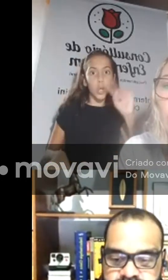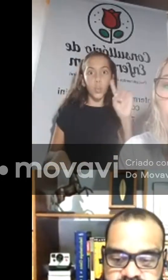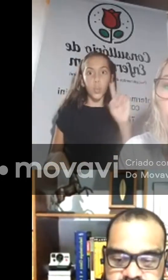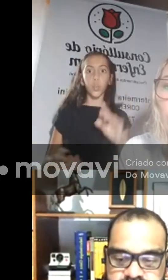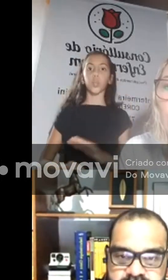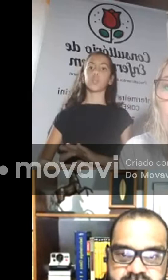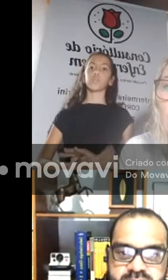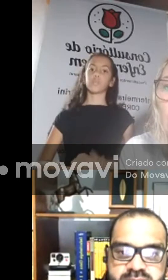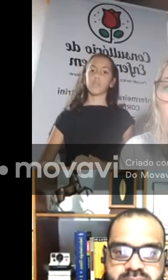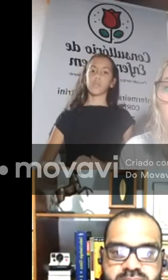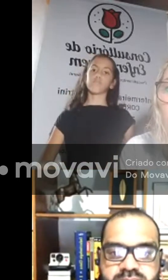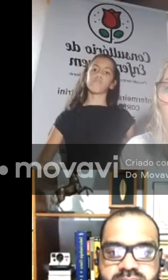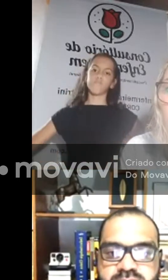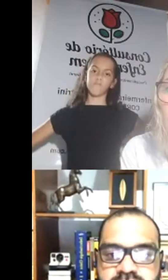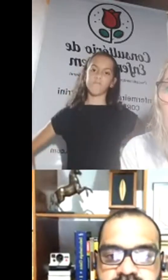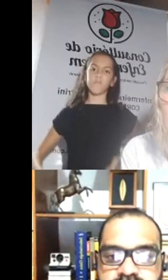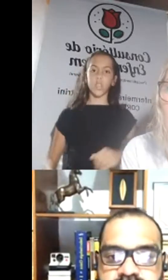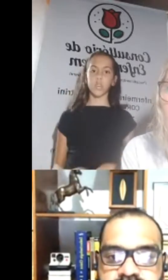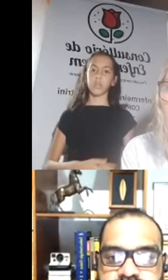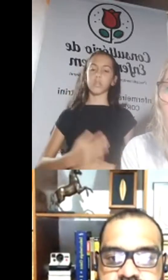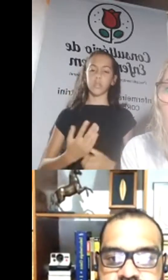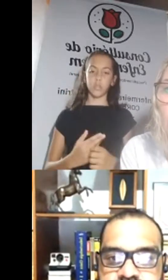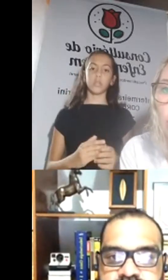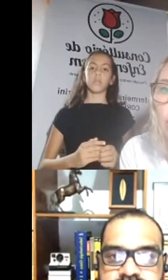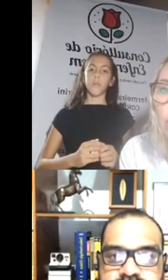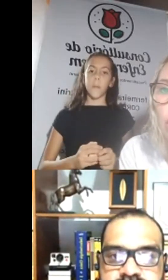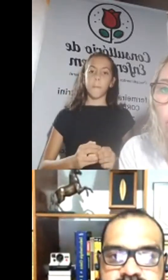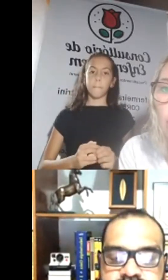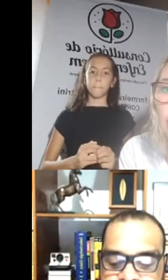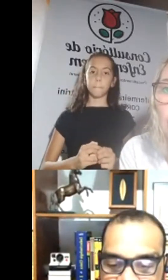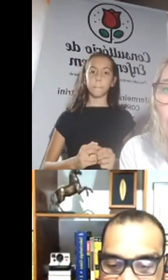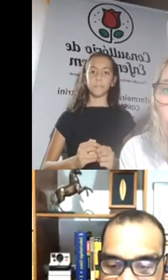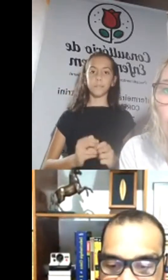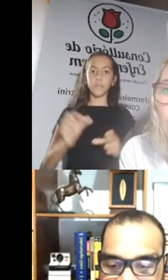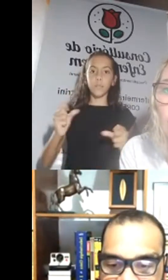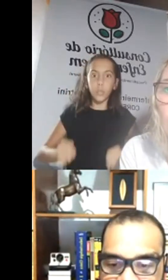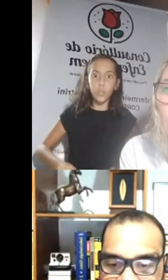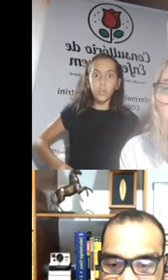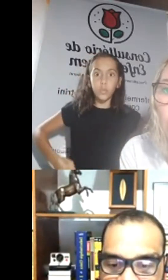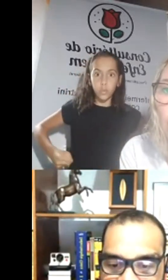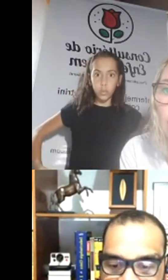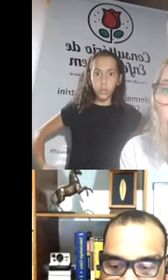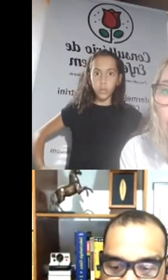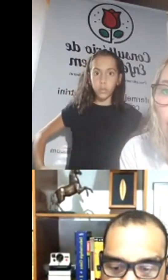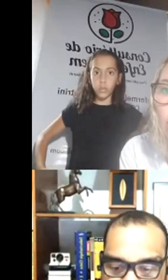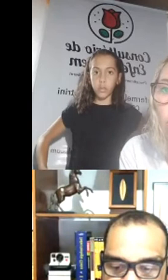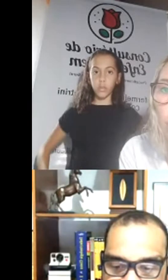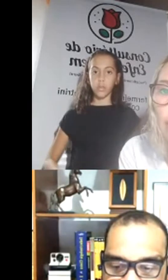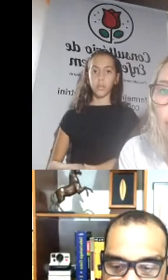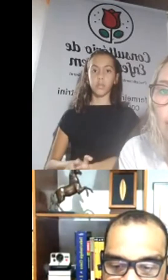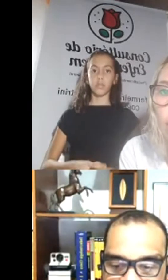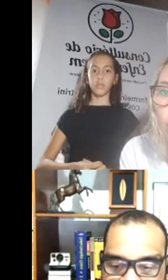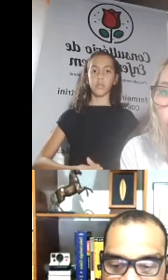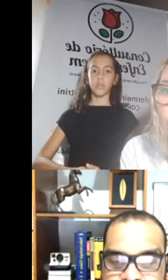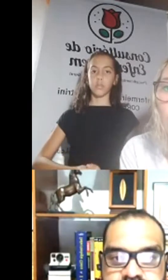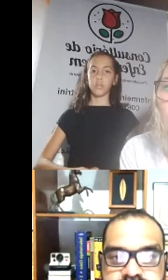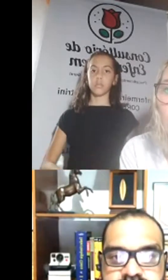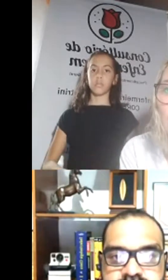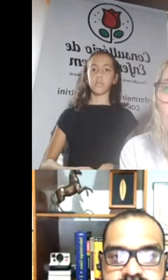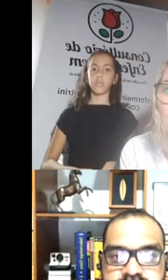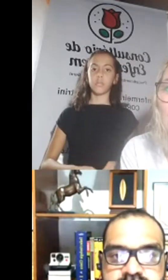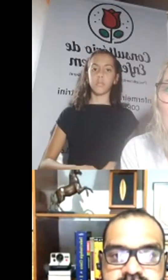doutor Diogo, do Instituto de Educação, dizendo que a obesidade ela desencadeia uma certa introspecção.